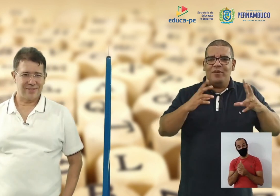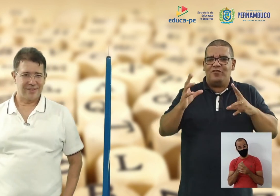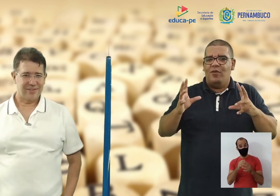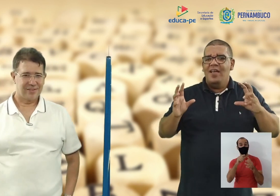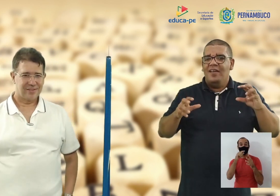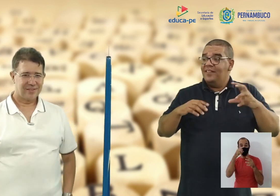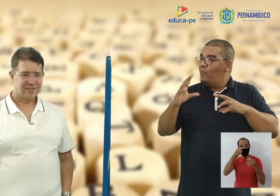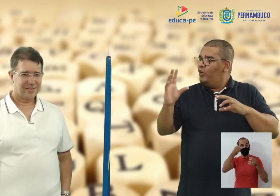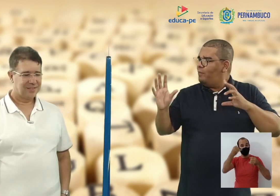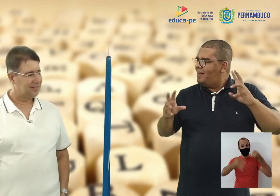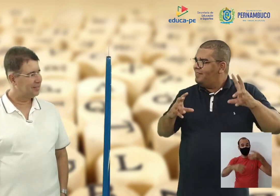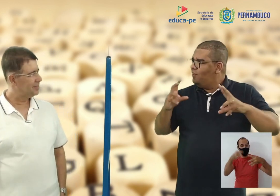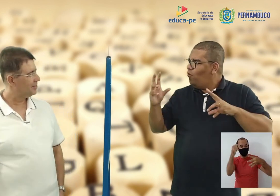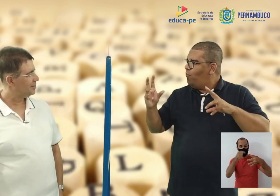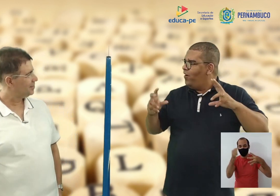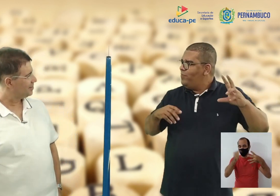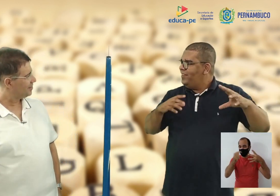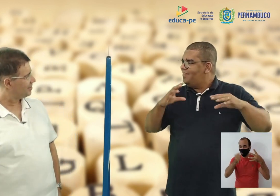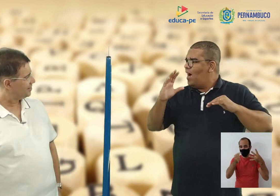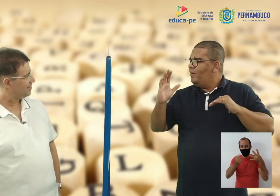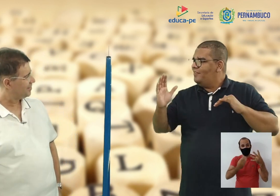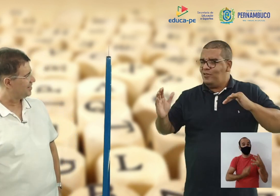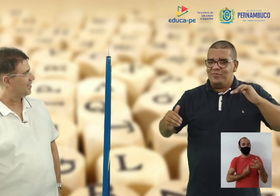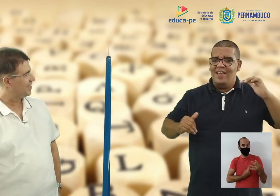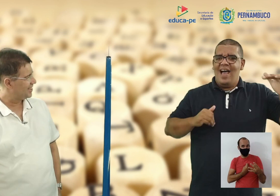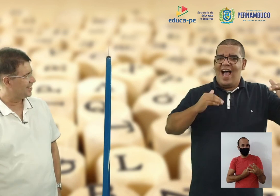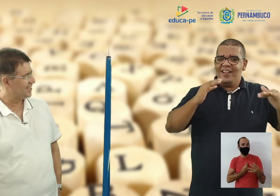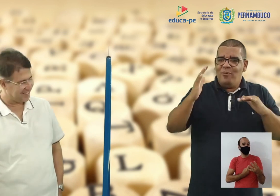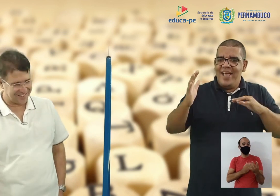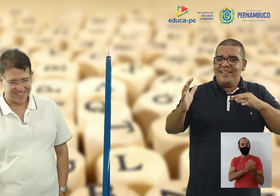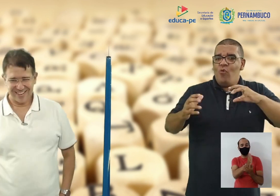retornando, pessoal, a gente está muito parecido com o poema inicial,